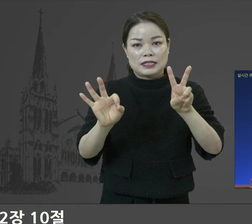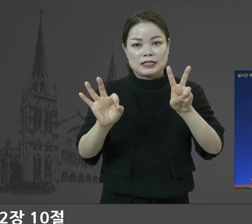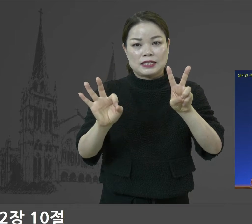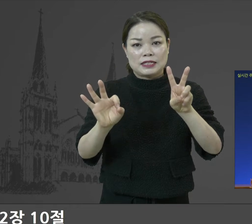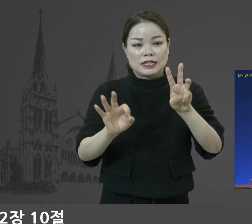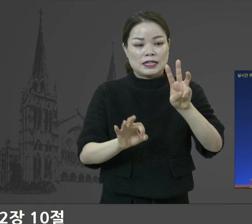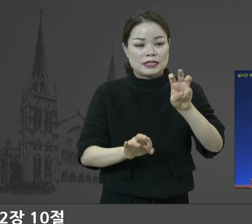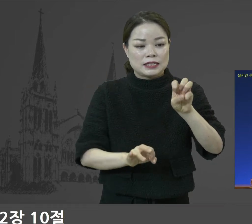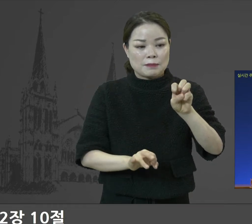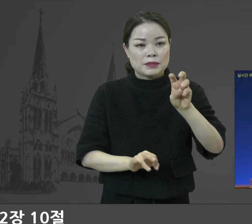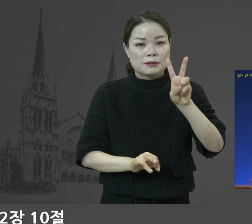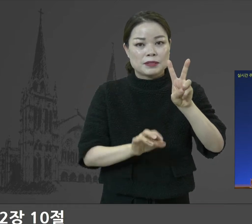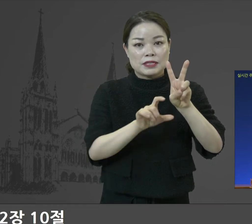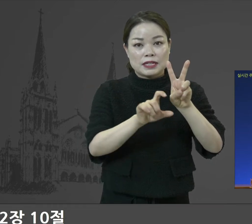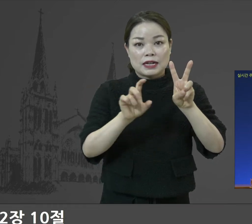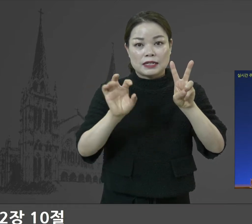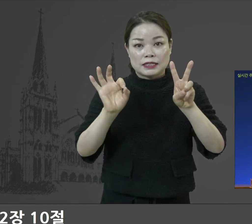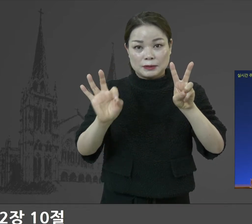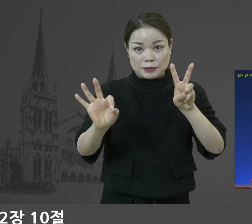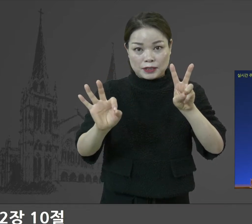32장 10절